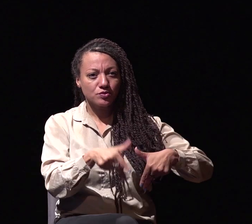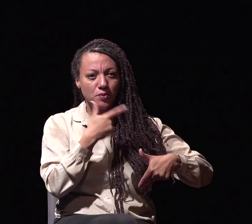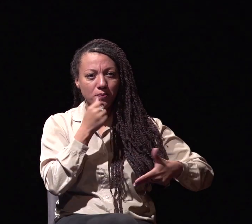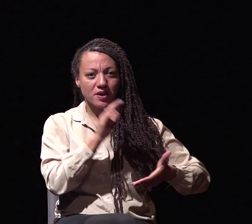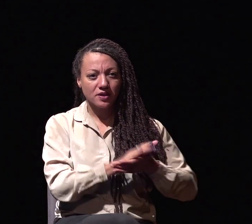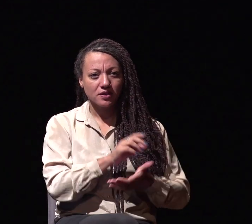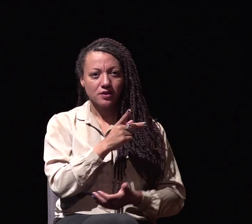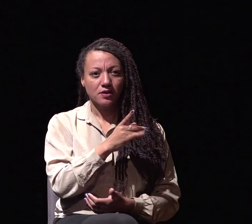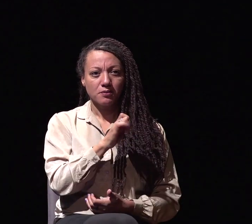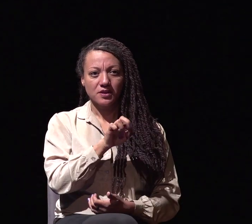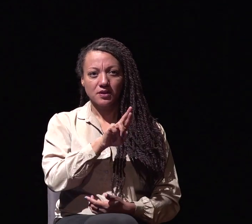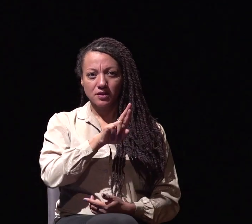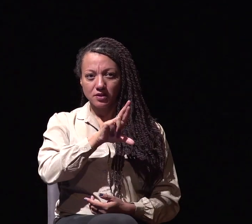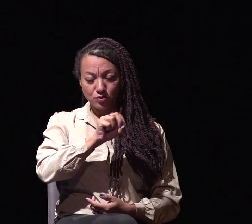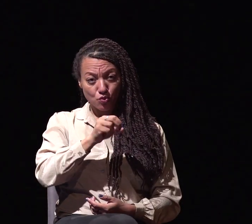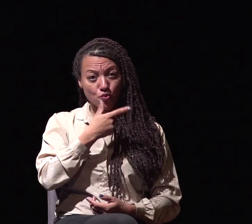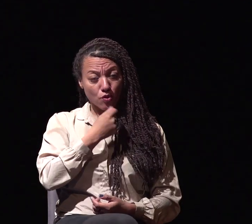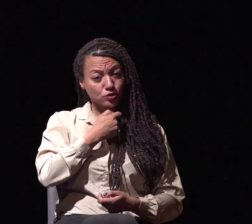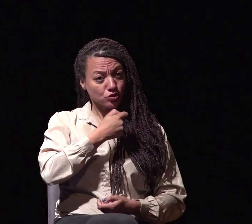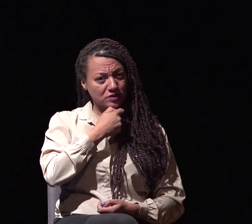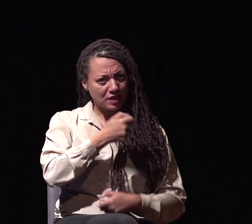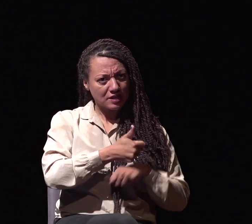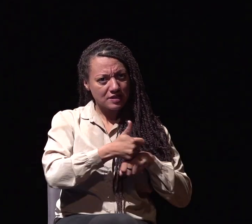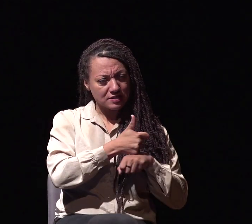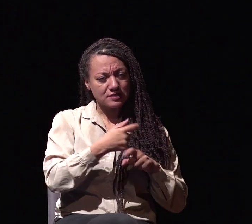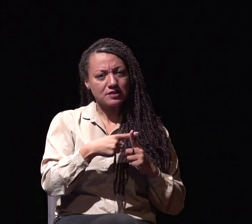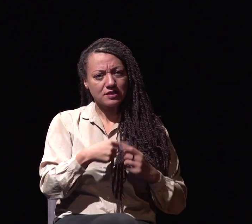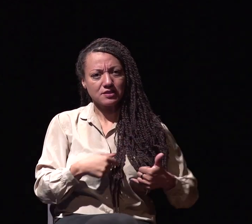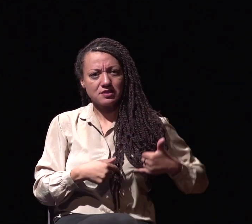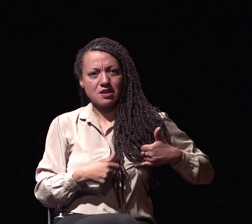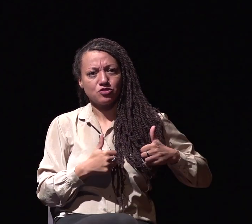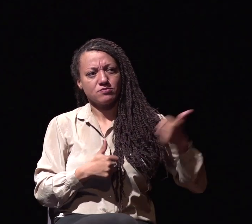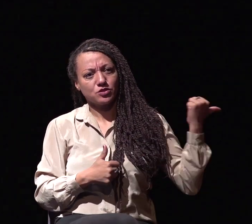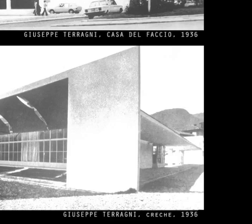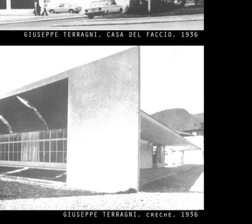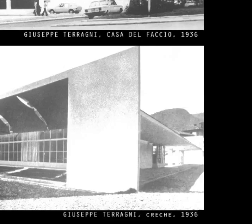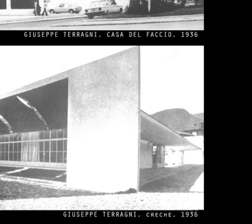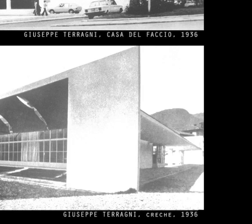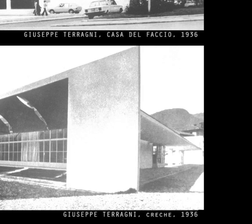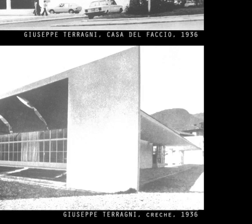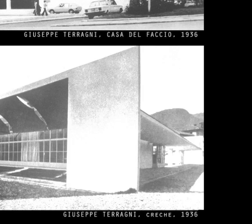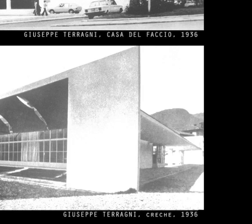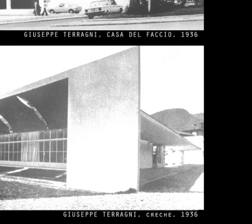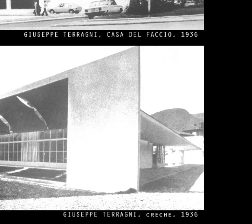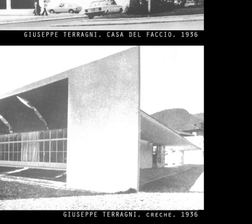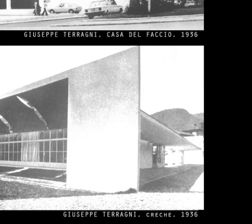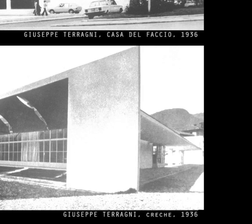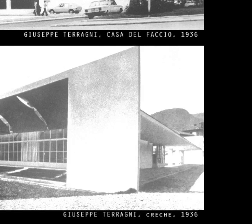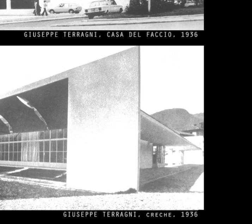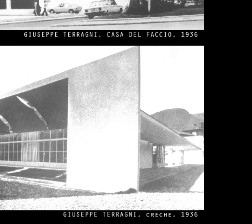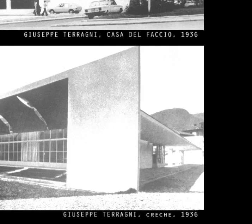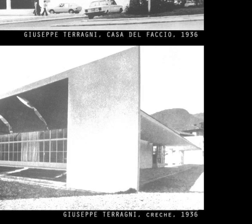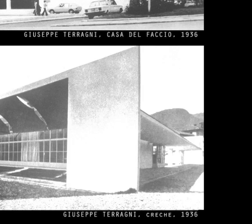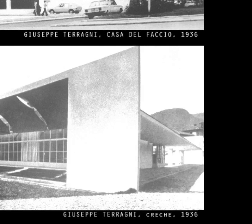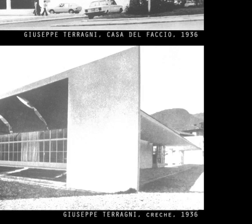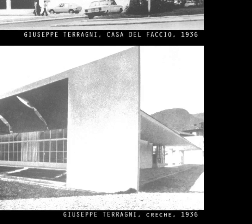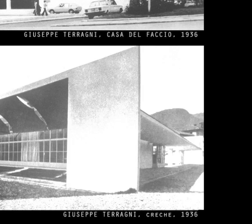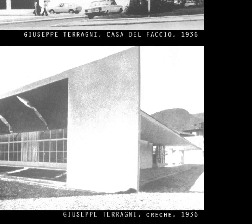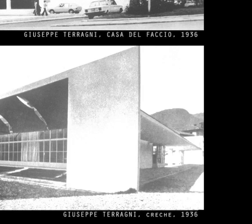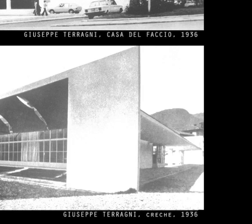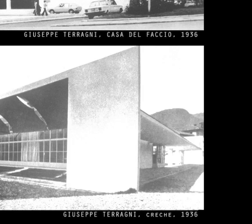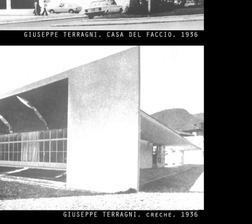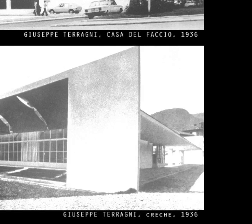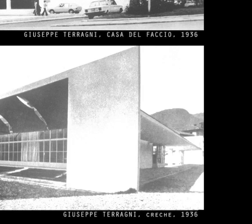Bardi, jornalista, 15 anos mais velho e personagem importante no debate sobre o racionalismo na Itália. Em